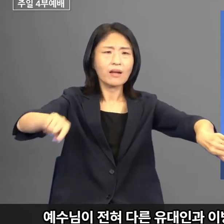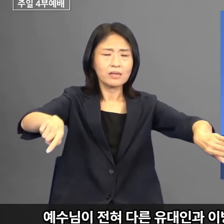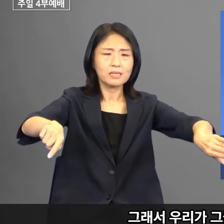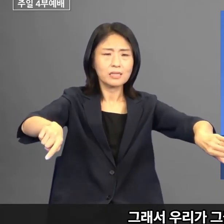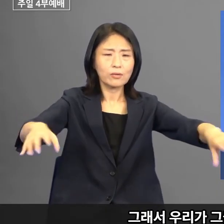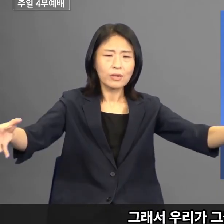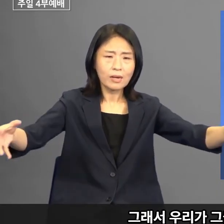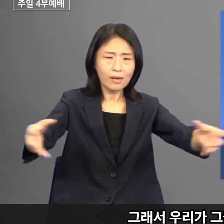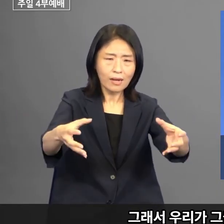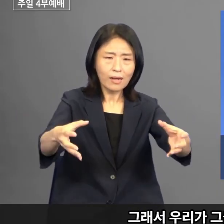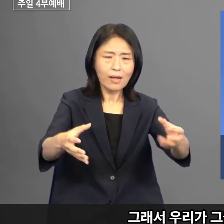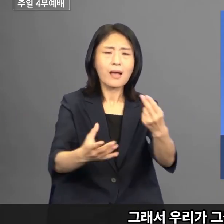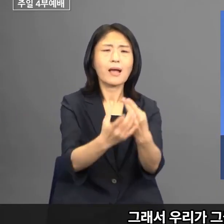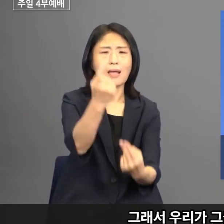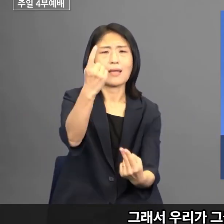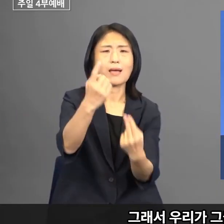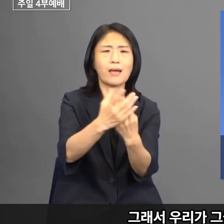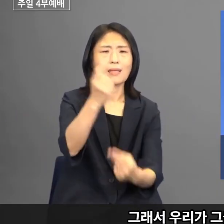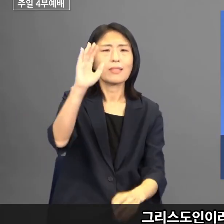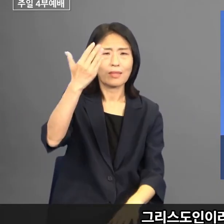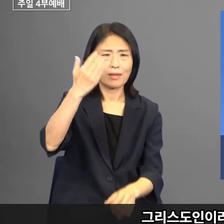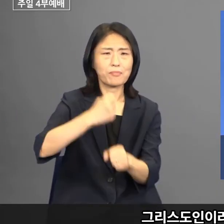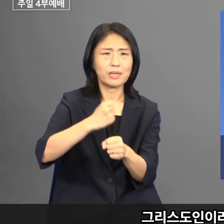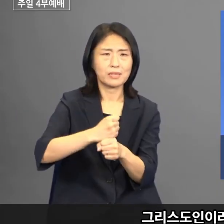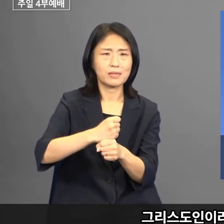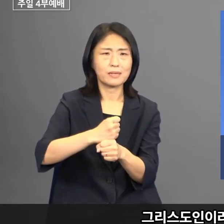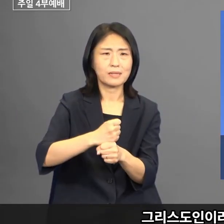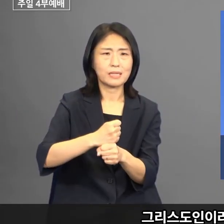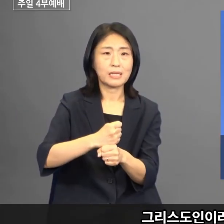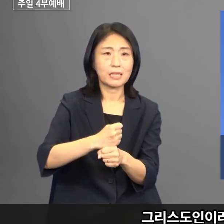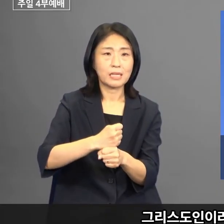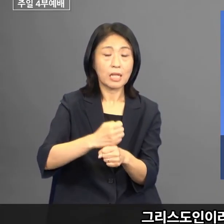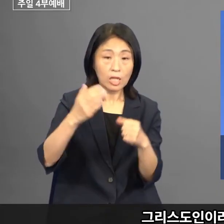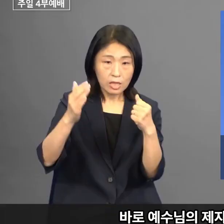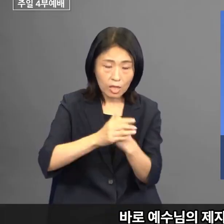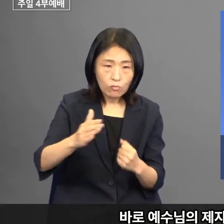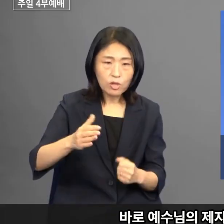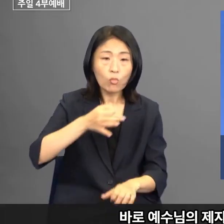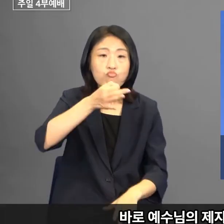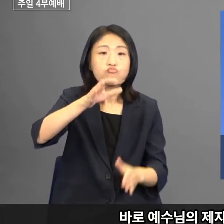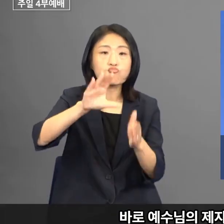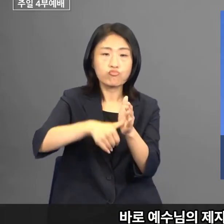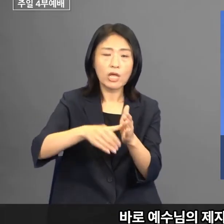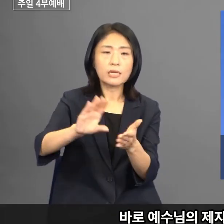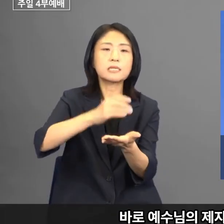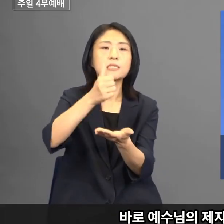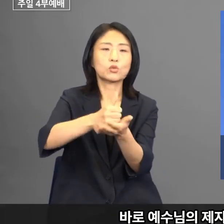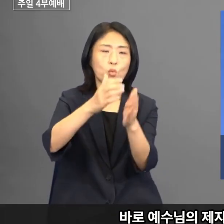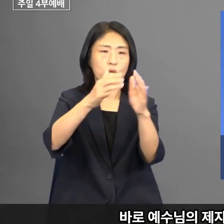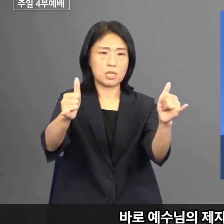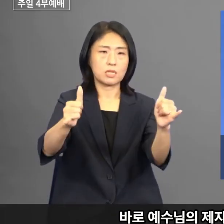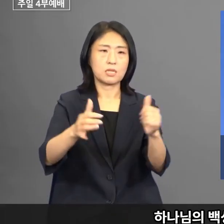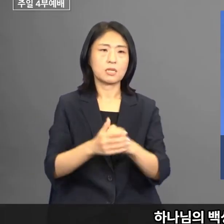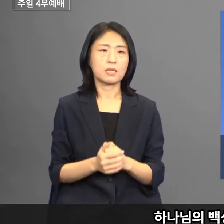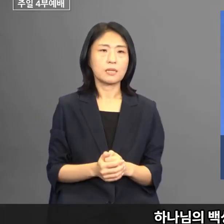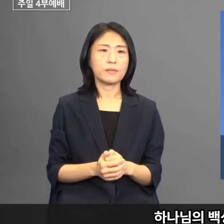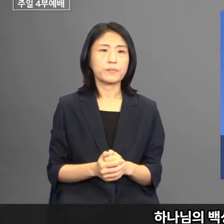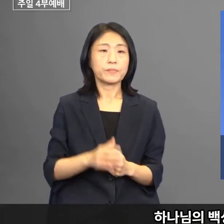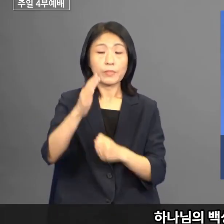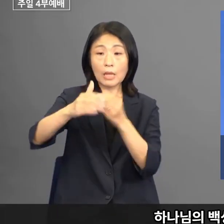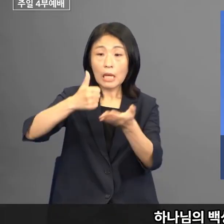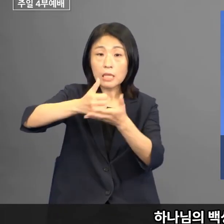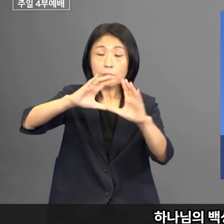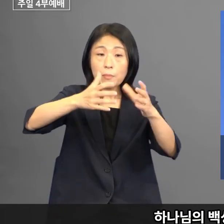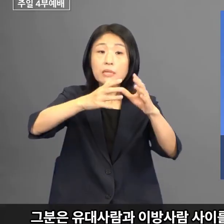거예요. 자, 그래서 우리가 그들을 뭐라 부릅니까? 그리스도인이라고 부르는 거예요. 바로 예수님의 제자라고 부르는 것입니다. 하나님의